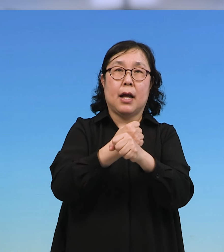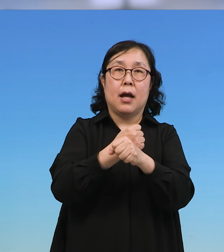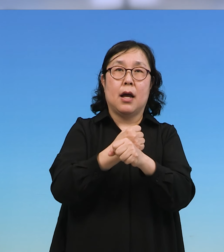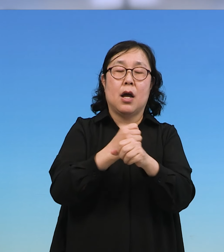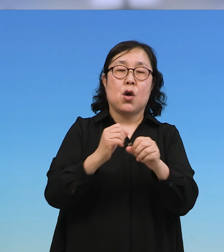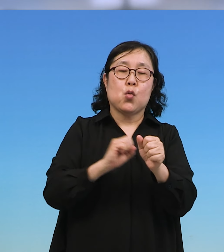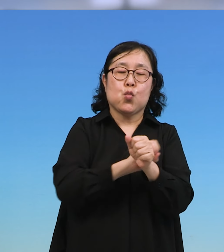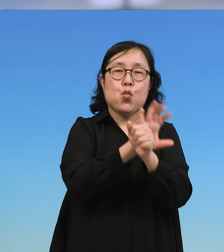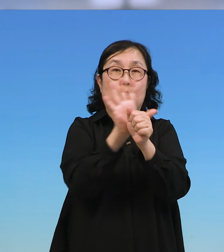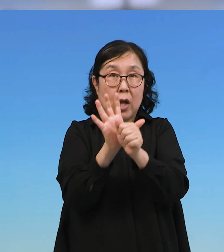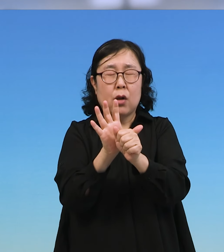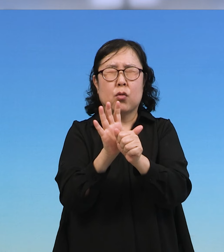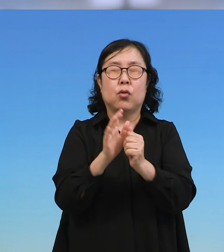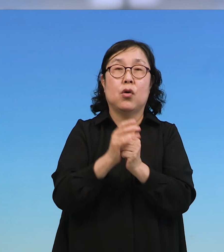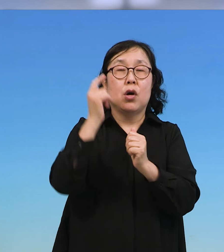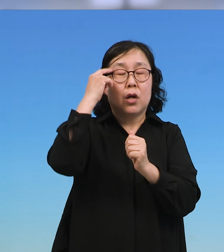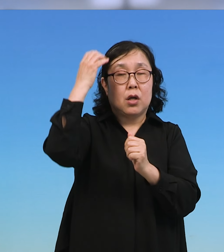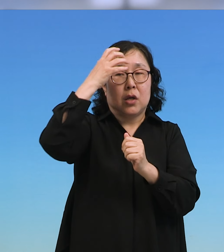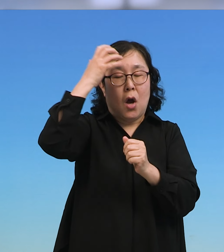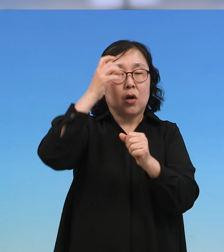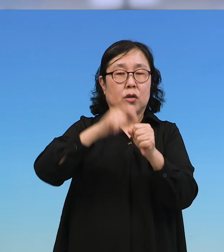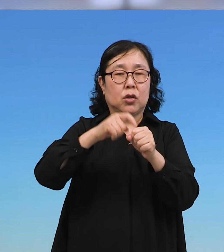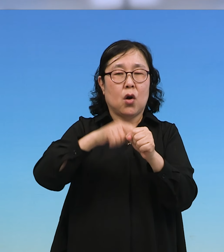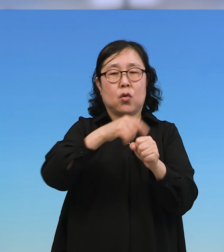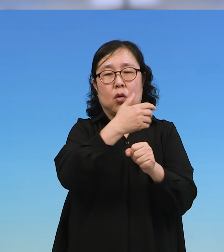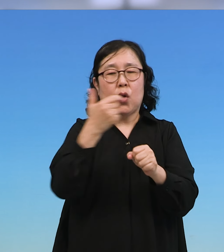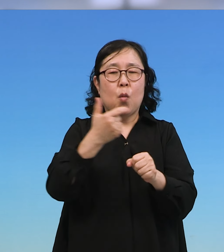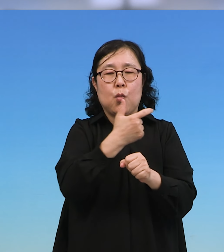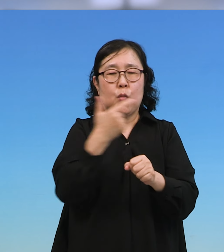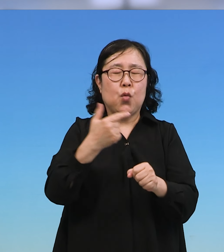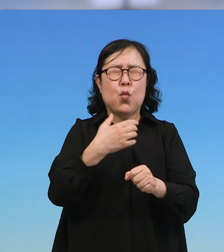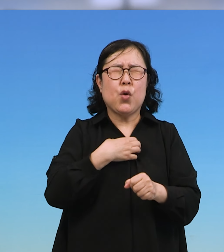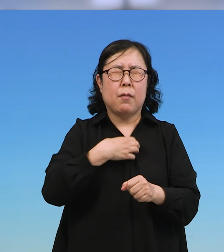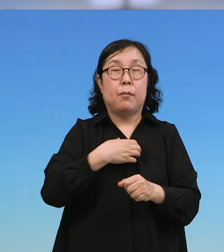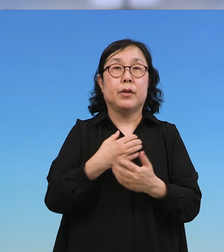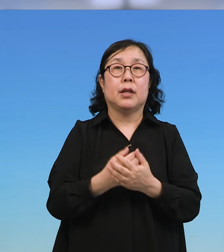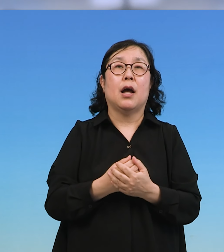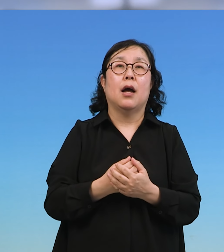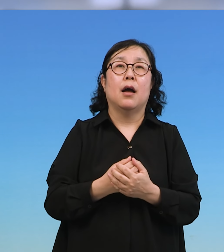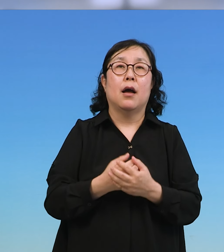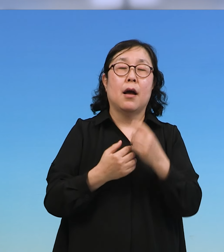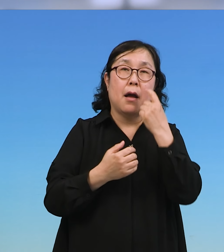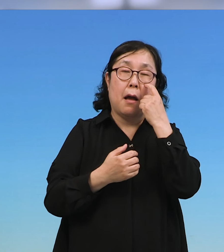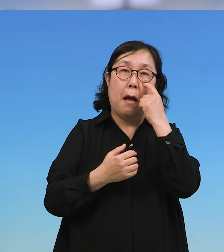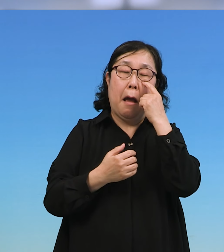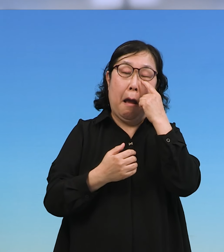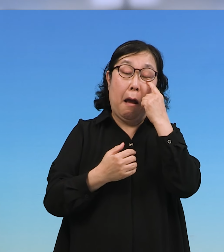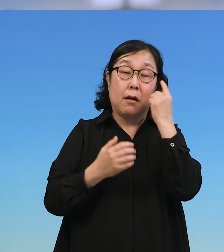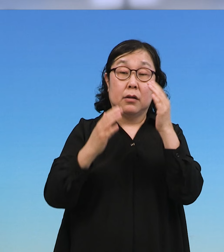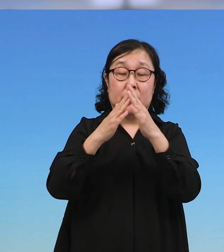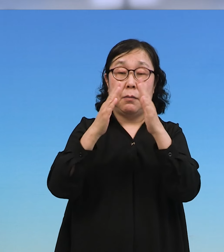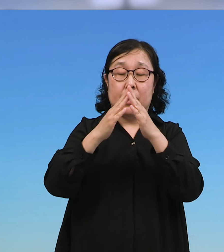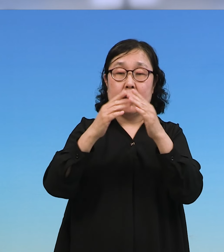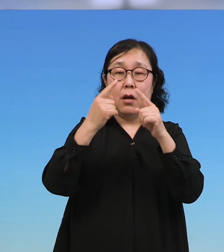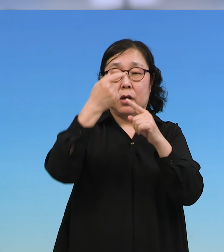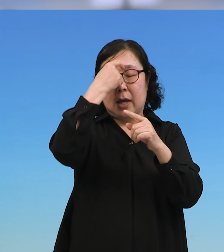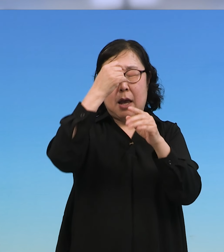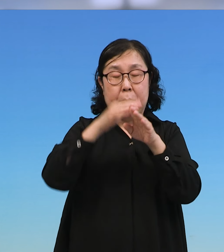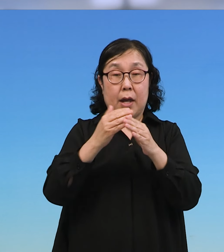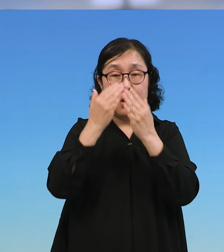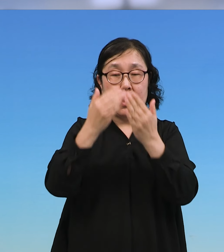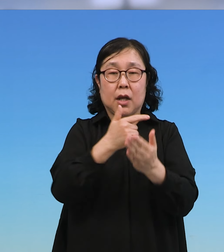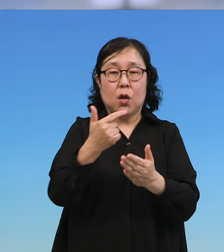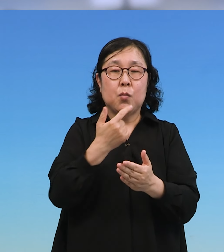위험해요. 가정에서 예배 드리는데 너무 익숙해지셔가지고요, 주일날 옷 갈아입고 교회 가는 게 힘들어요.